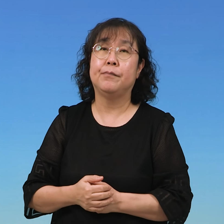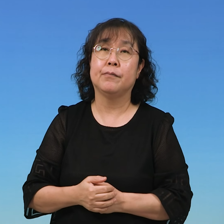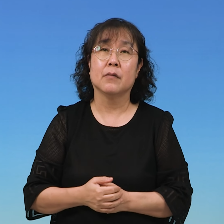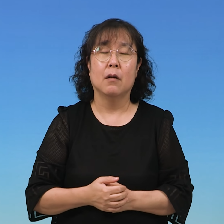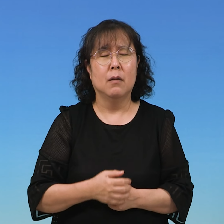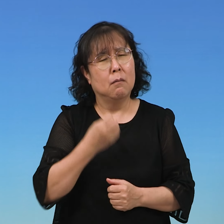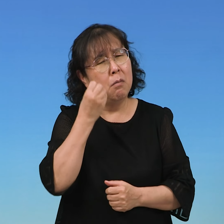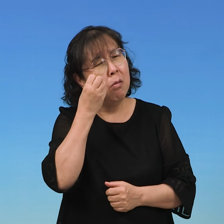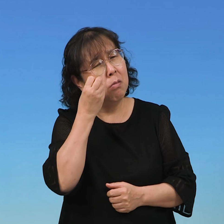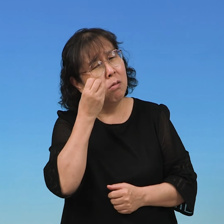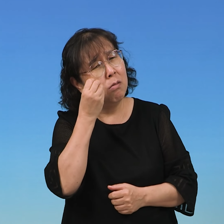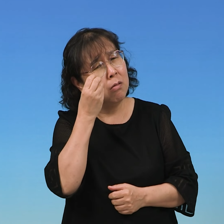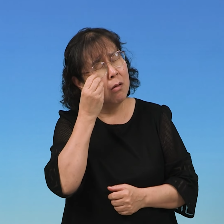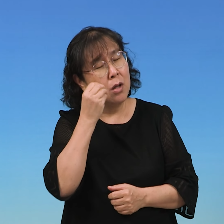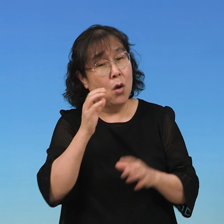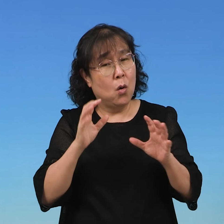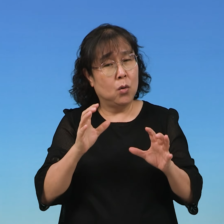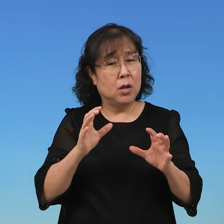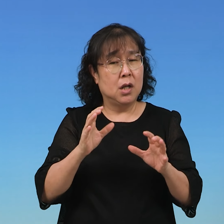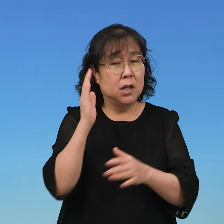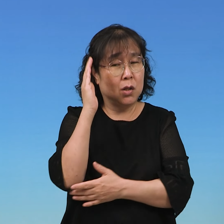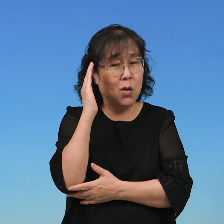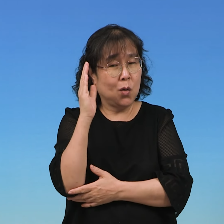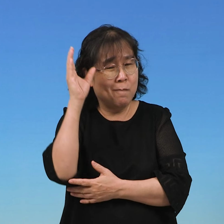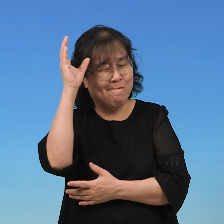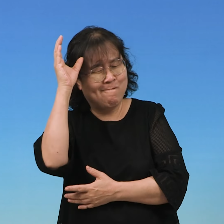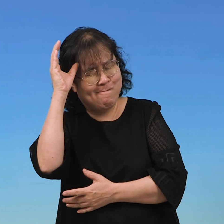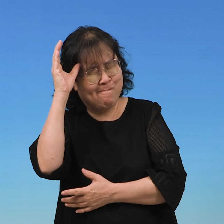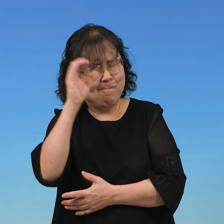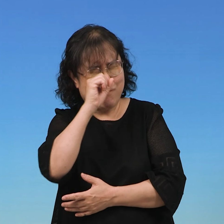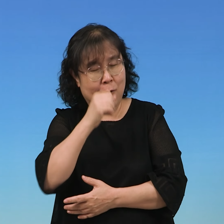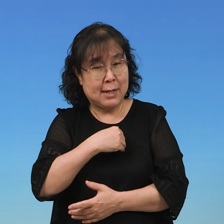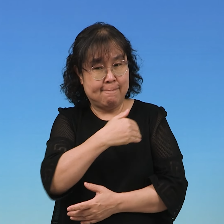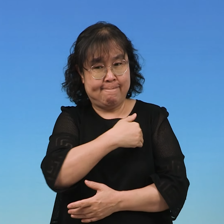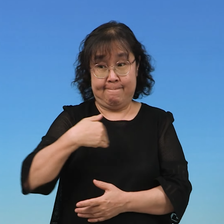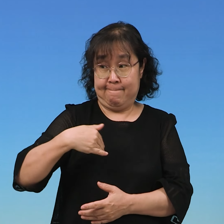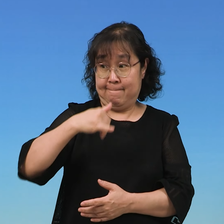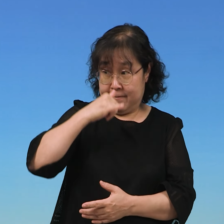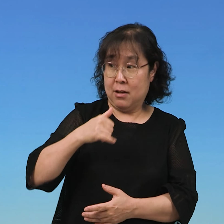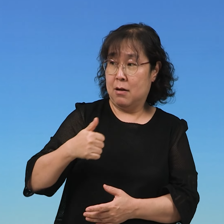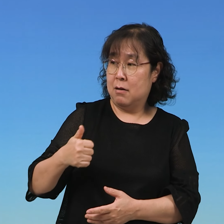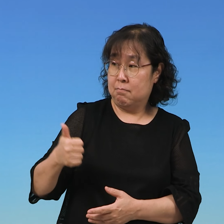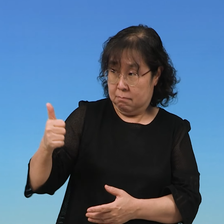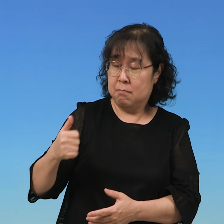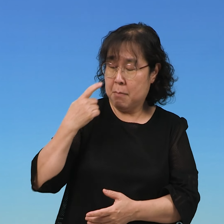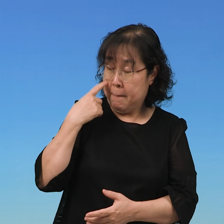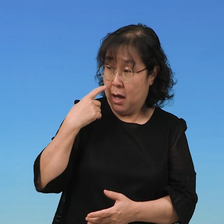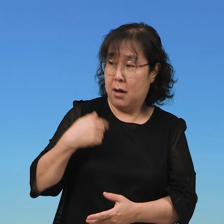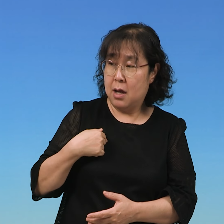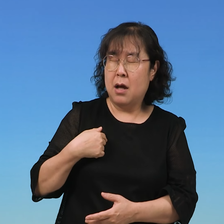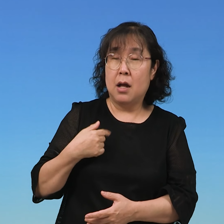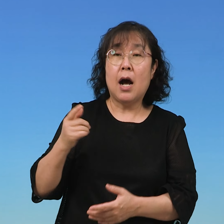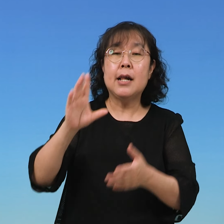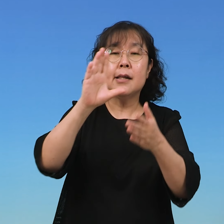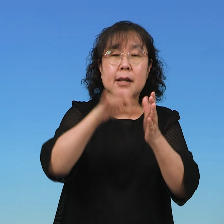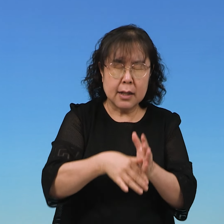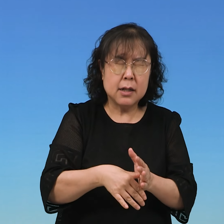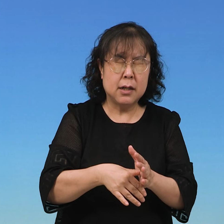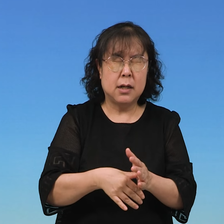민망해요. 계속 이상하게 오늘 설교는 기대해도 좋아, 그런 날은 죽을 써요. 왜 죽을 쓰느냐